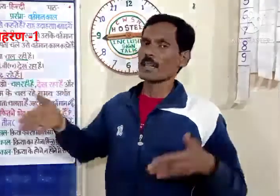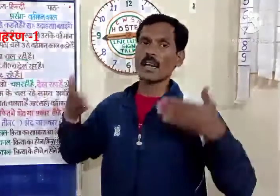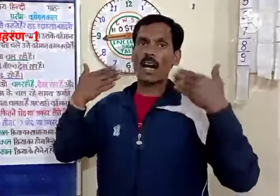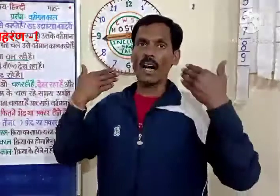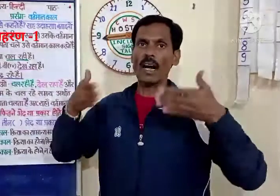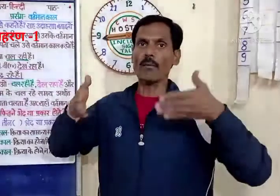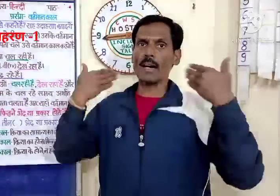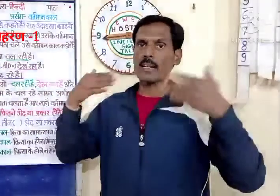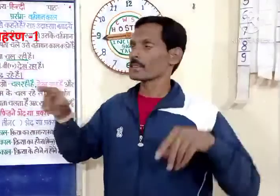हवा